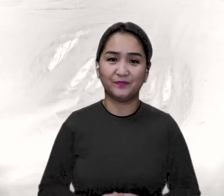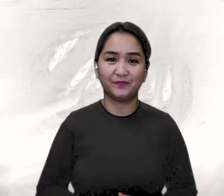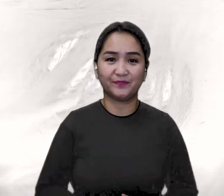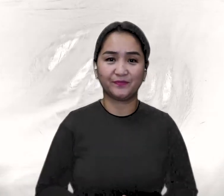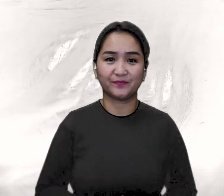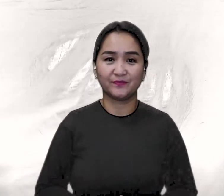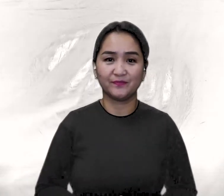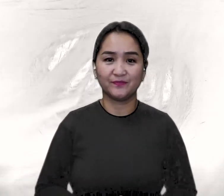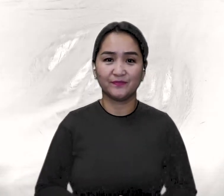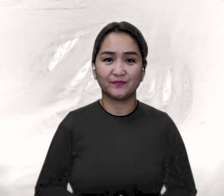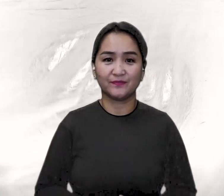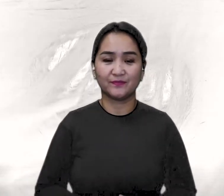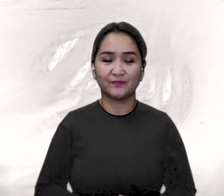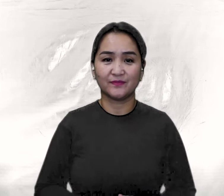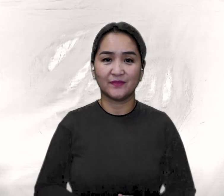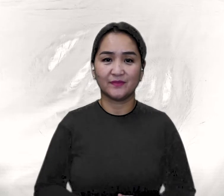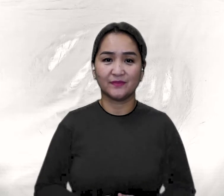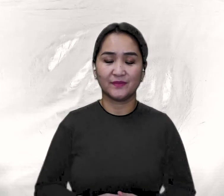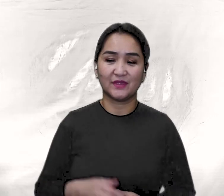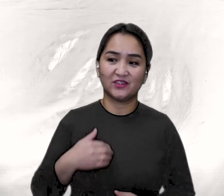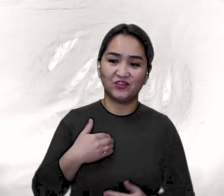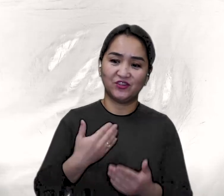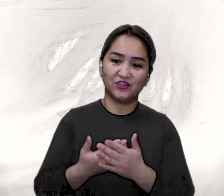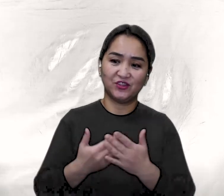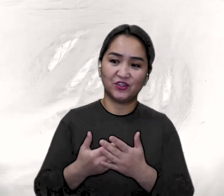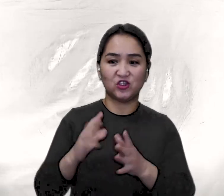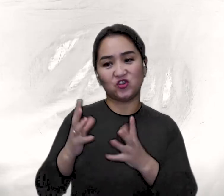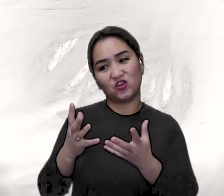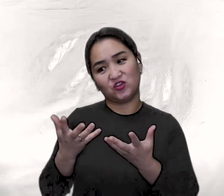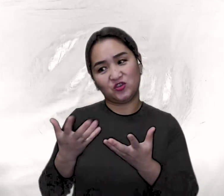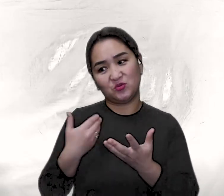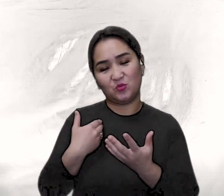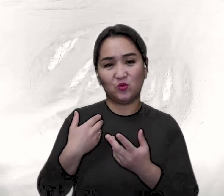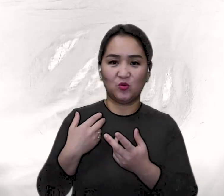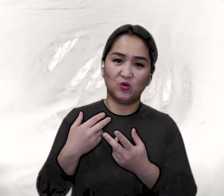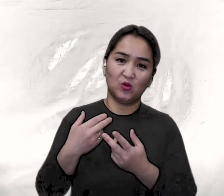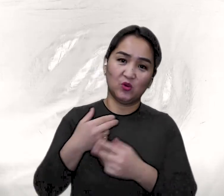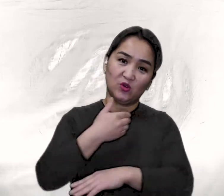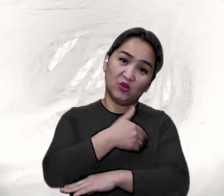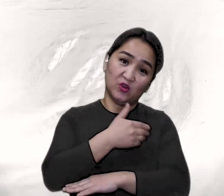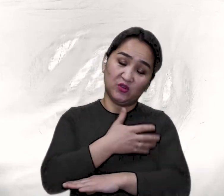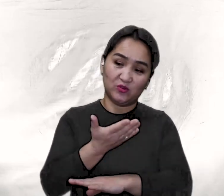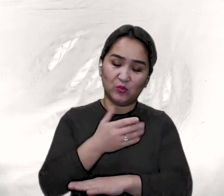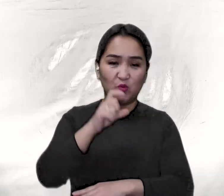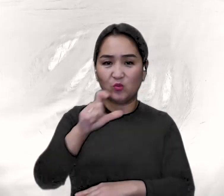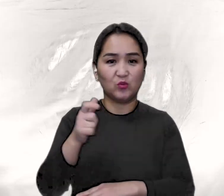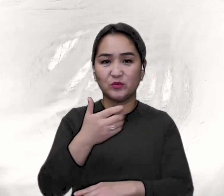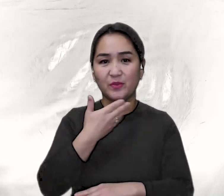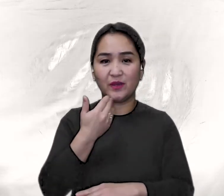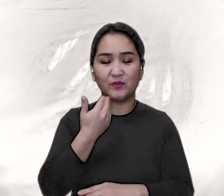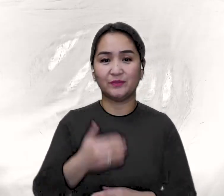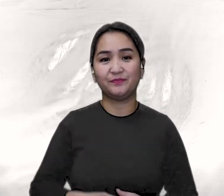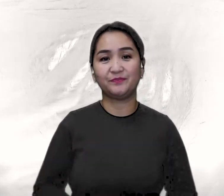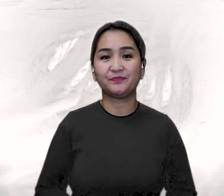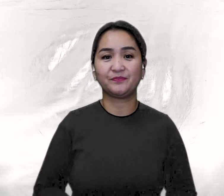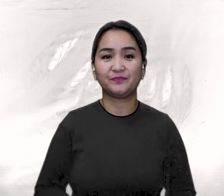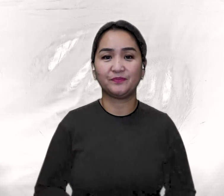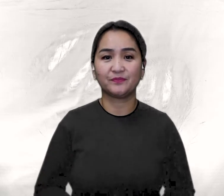Миний тийм ээч тийм юм уу тий гэсэн нэг тийм хүмүүс бол байхгүй. Тэгээ